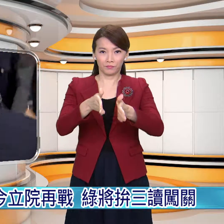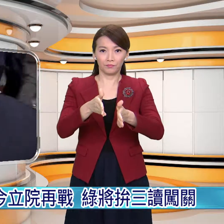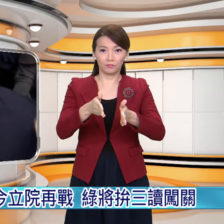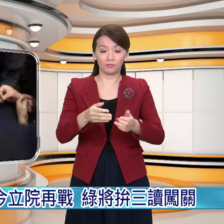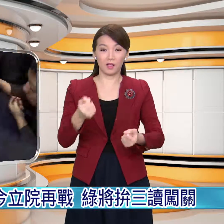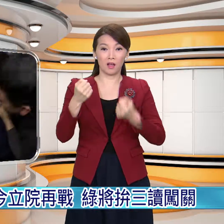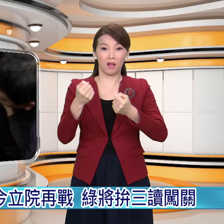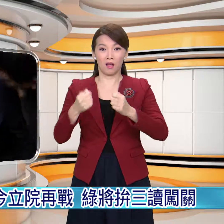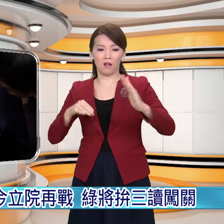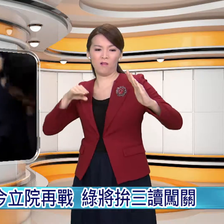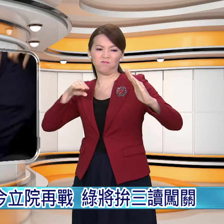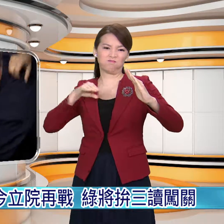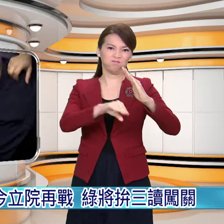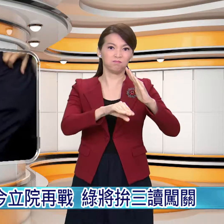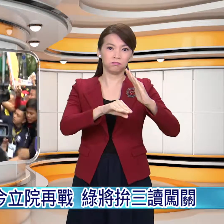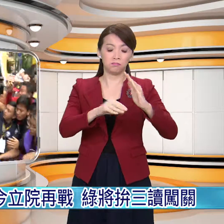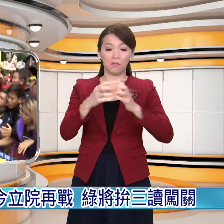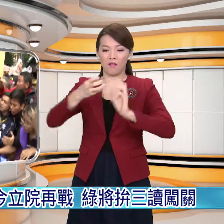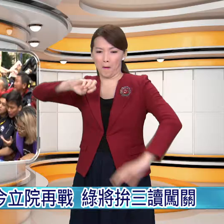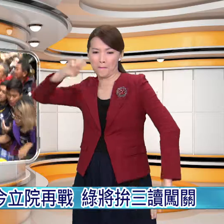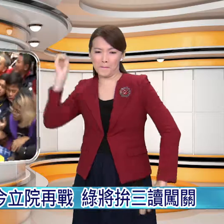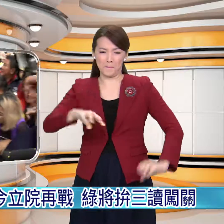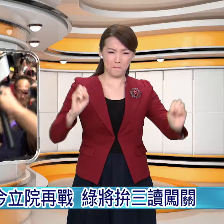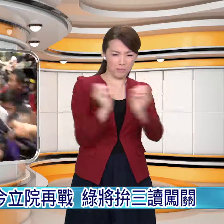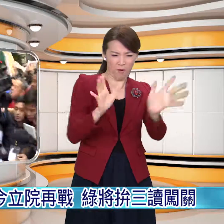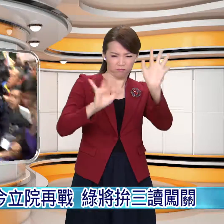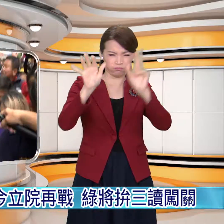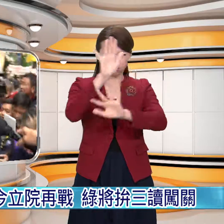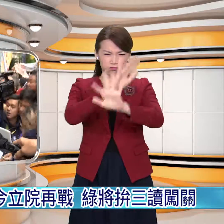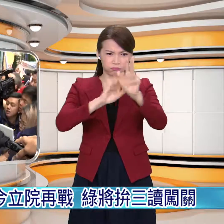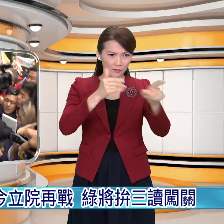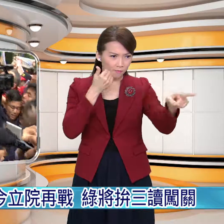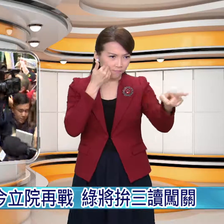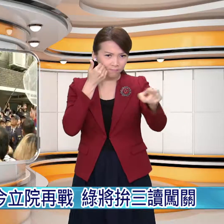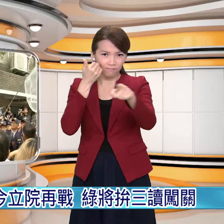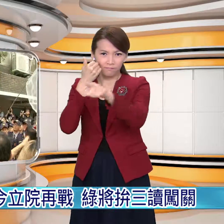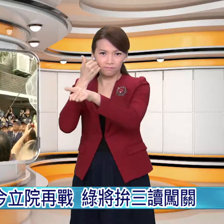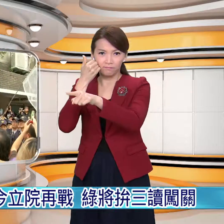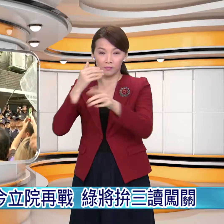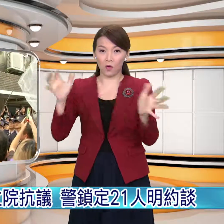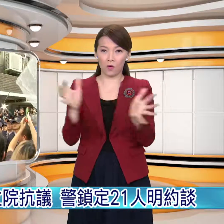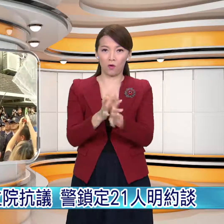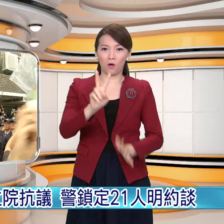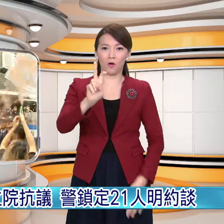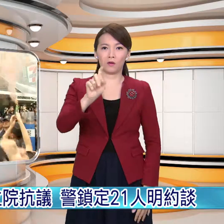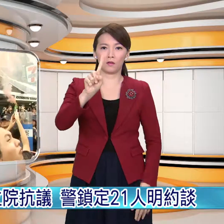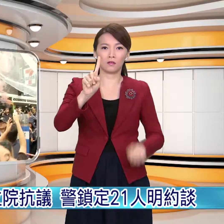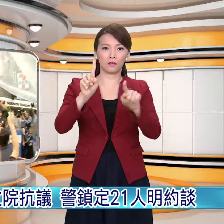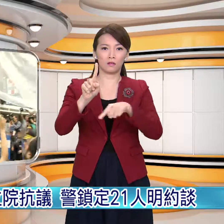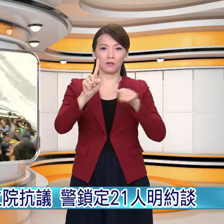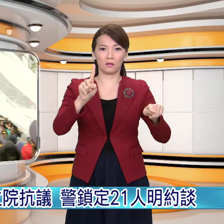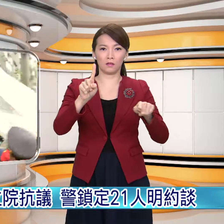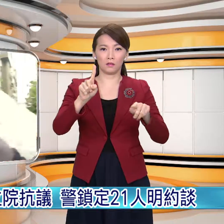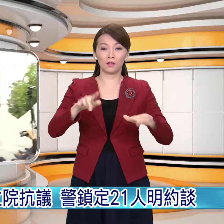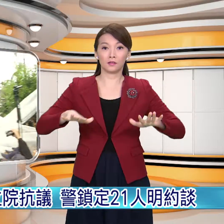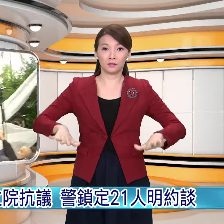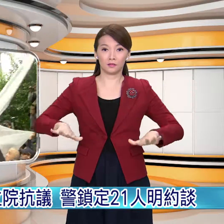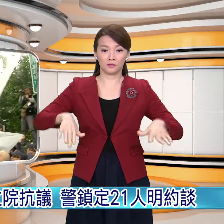车冲撞和丢掷烟雾弹的群众，总共21个人，今天展开约